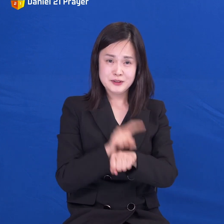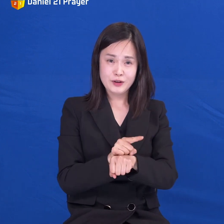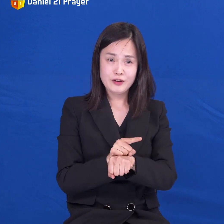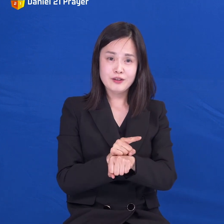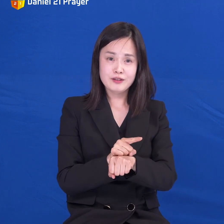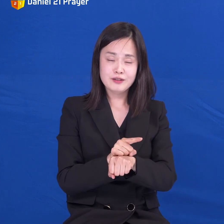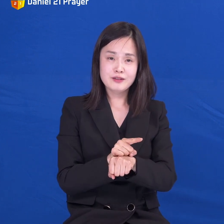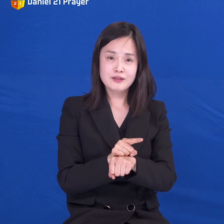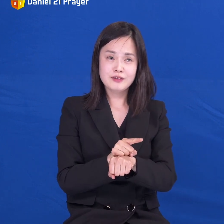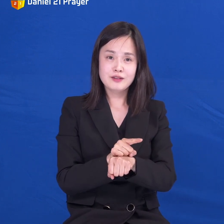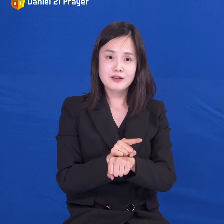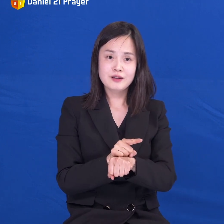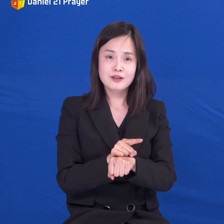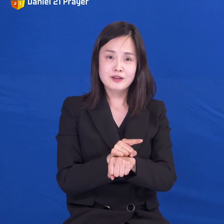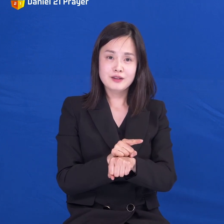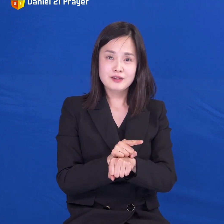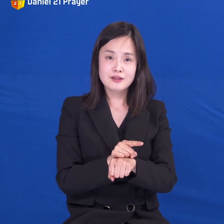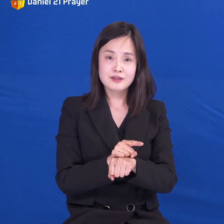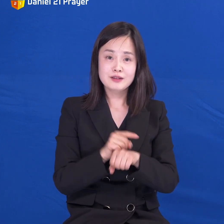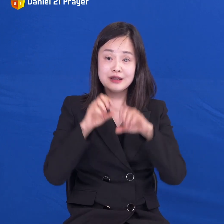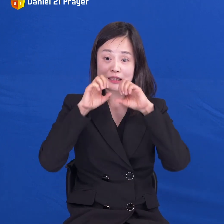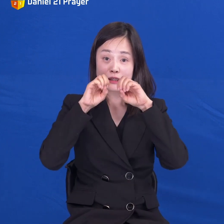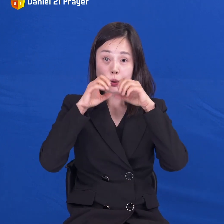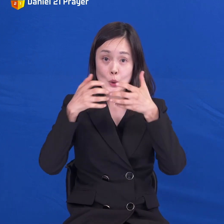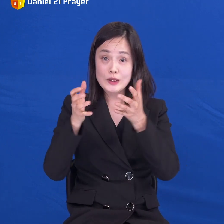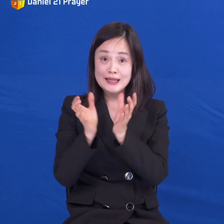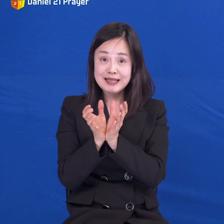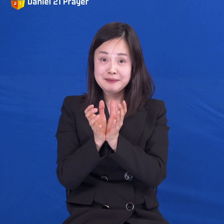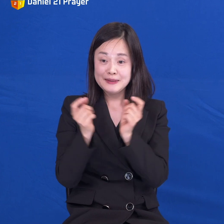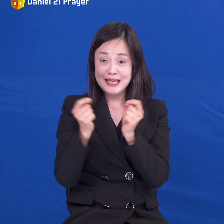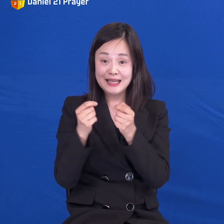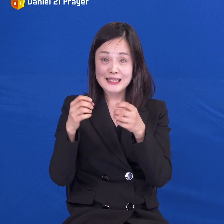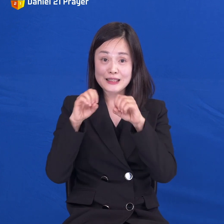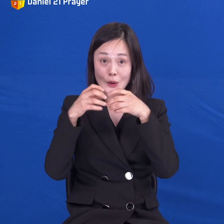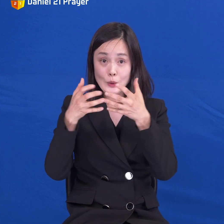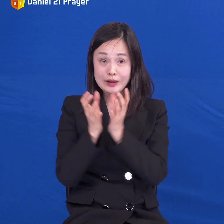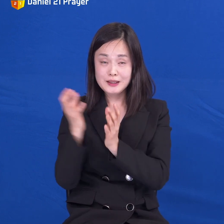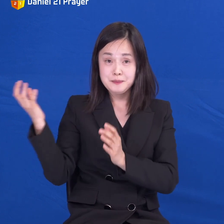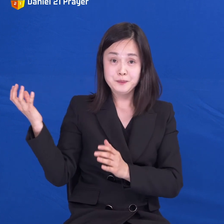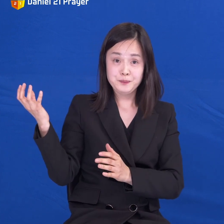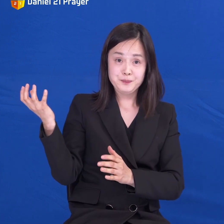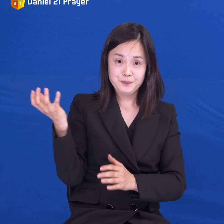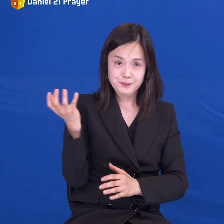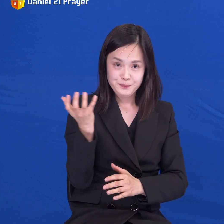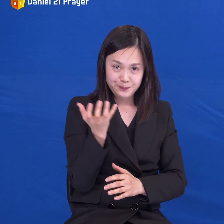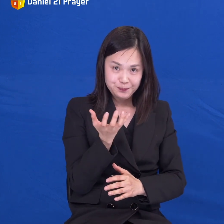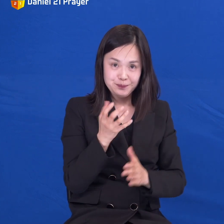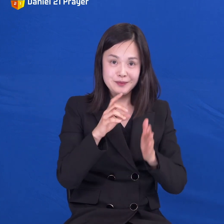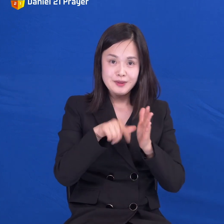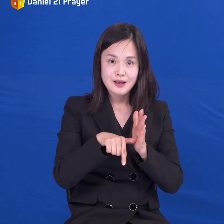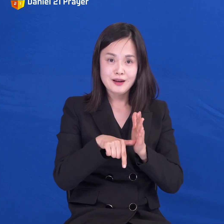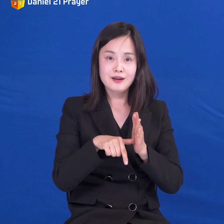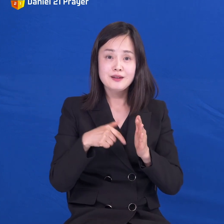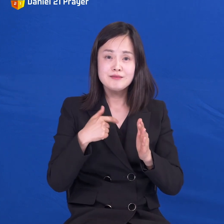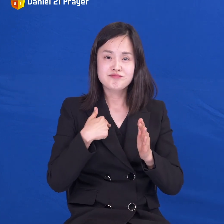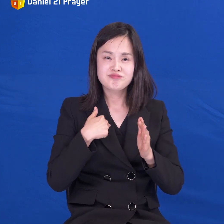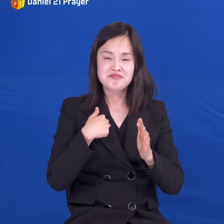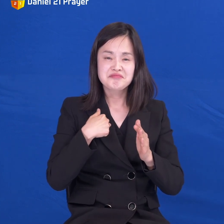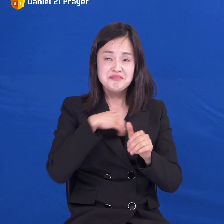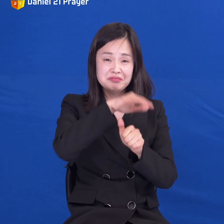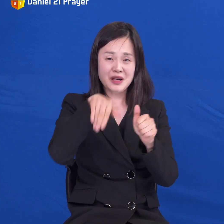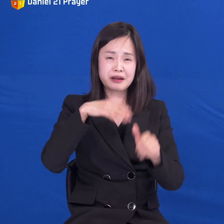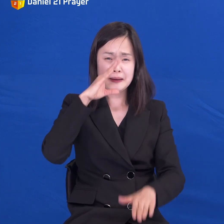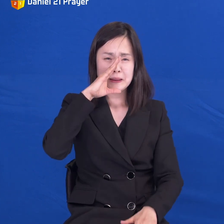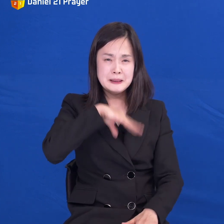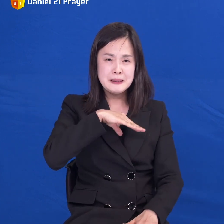한국에서 단기 선교팀이 오면은 침낭비 맞고 빗물에 밥 말아 먹고 그러면 은혜를